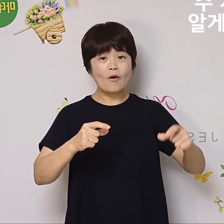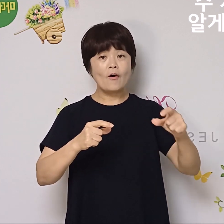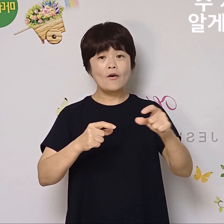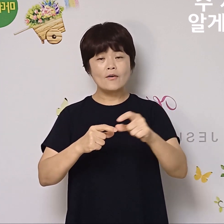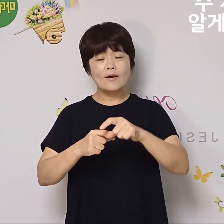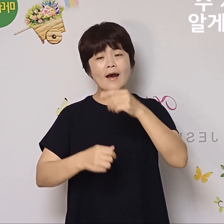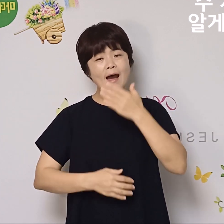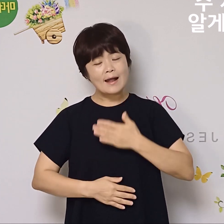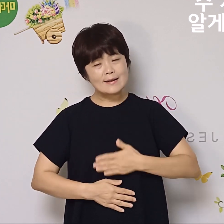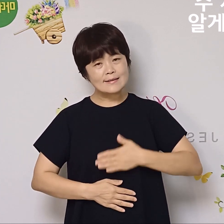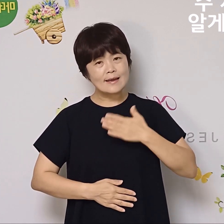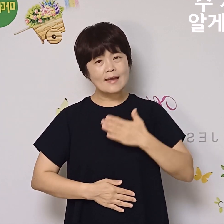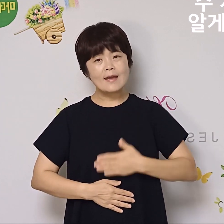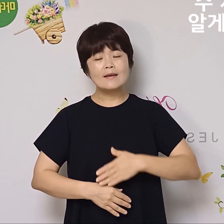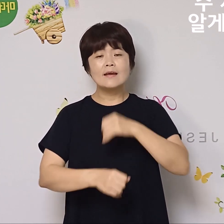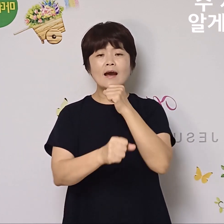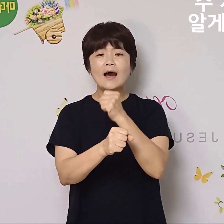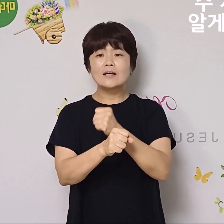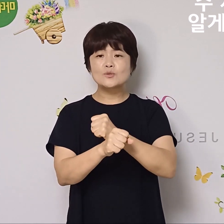더 알게 하소서.